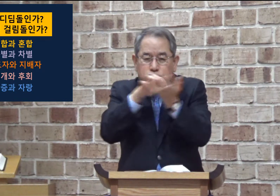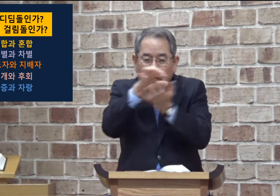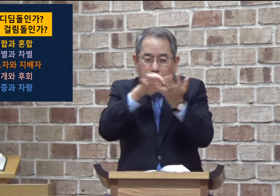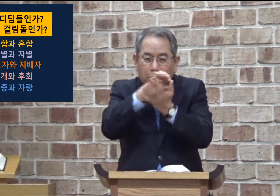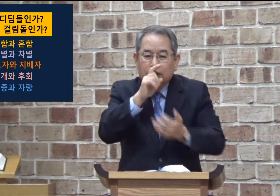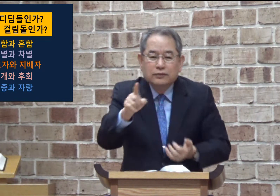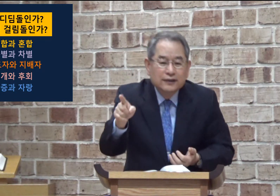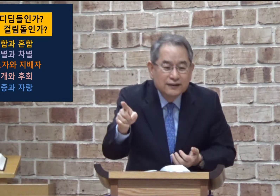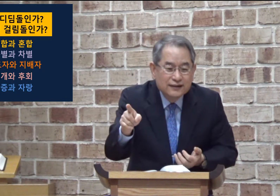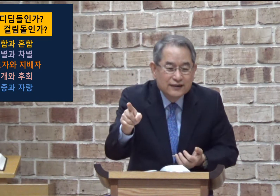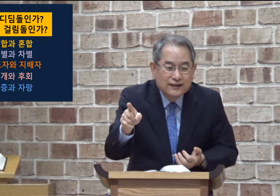하나님의 말씀을